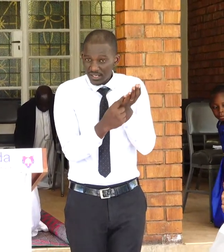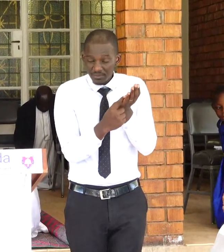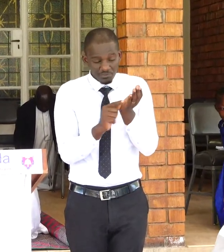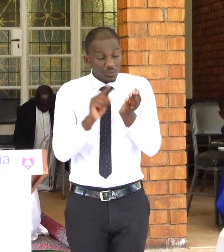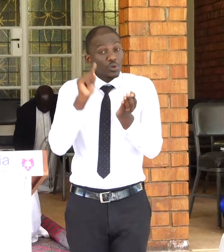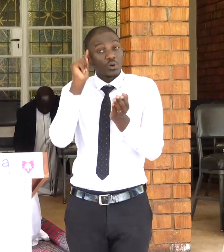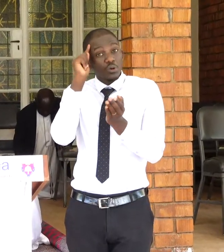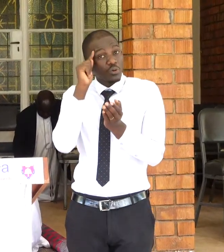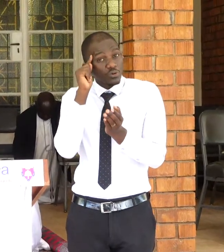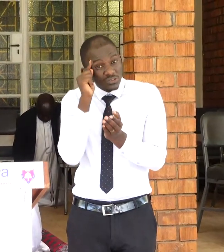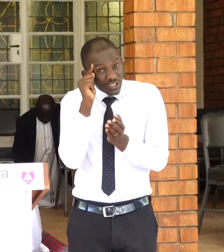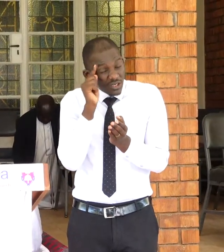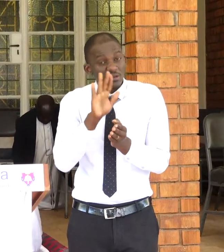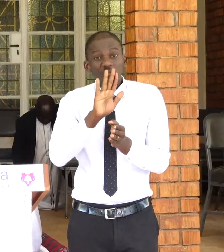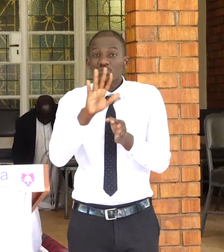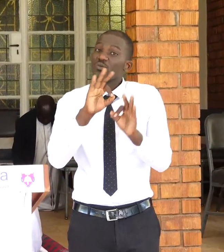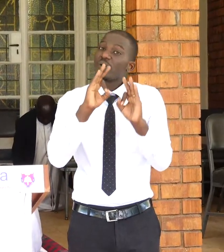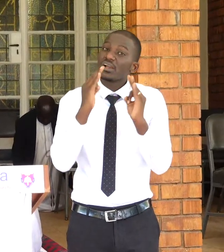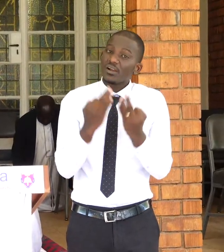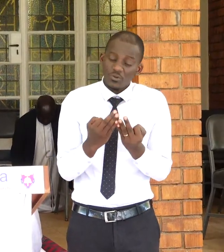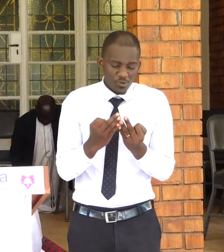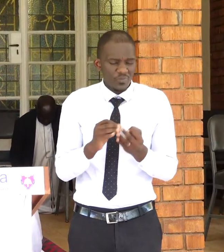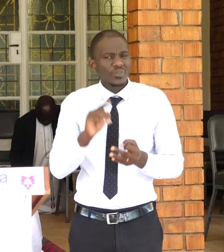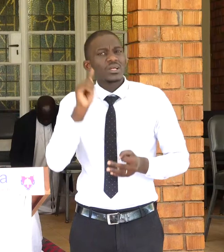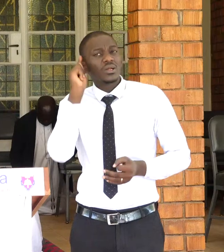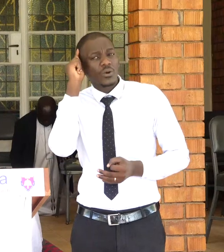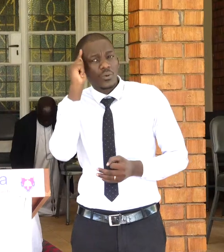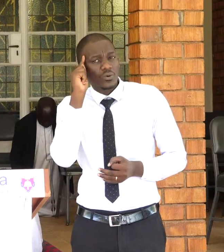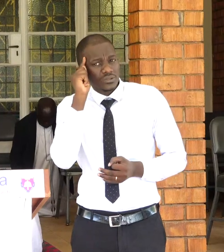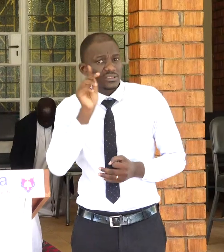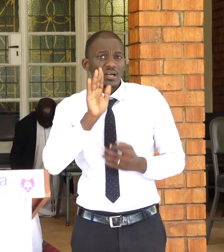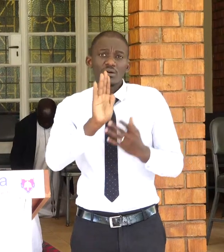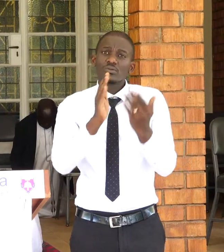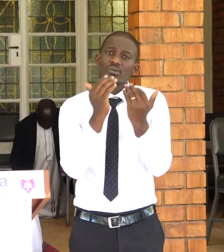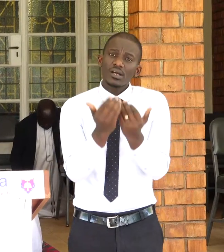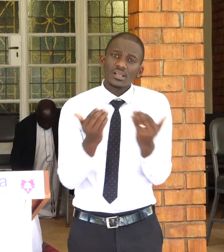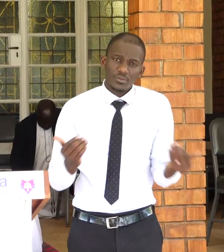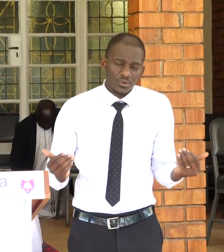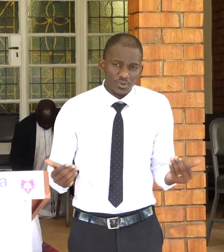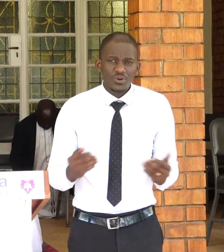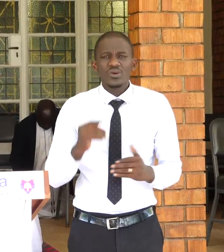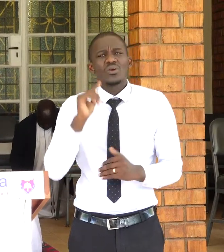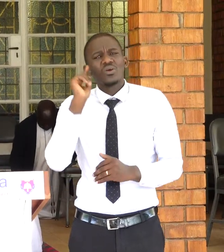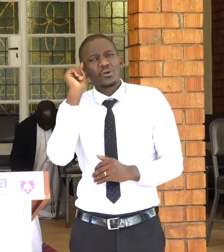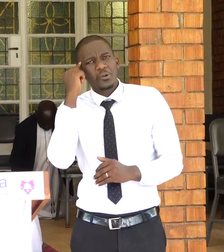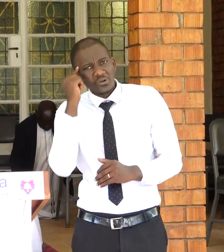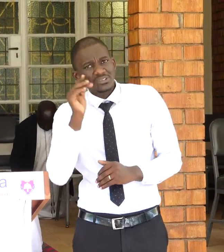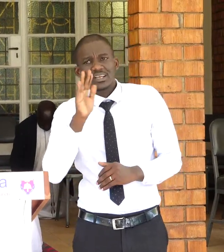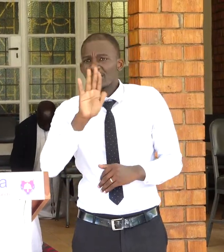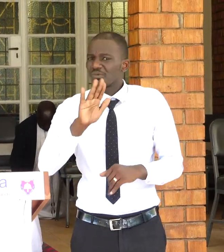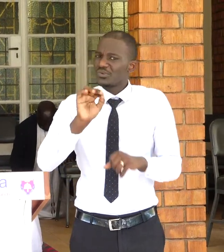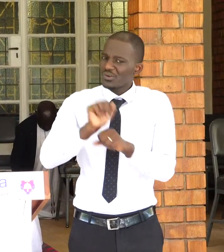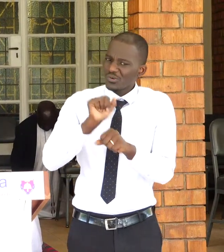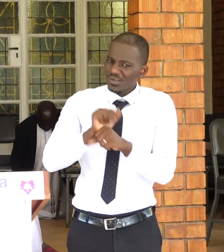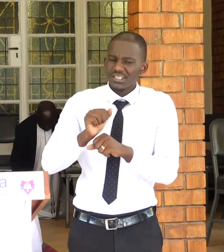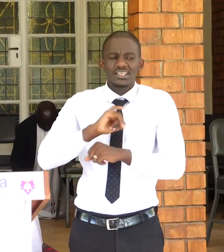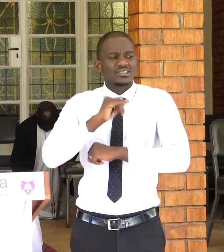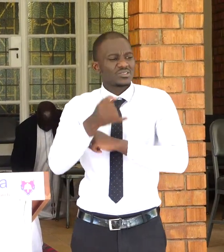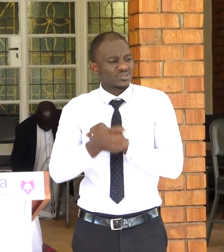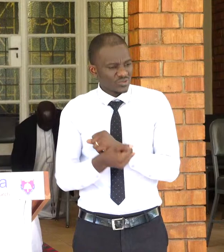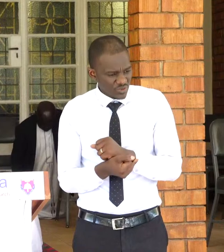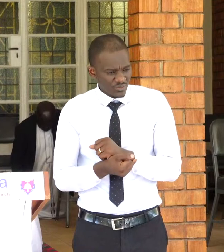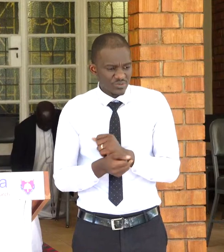olowooze ku makaago olowooze ku baana bo olowooze ku mirimu gyo